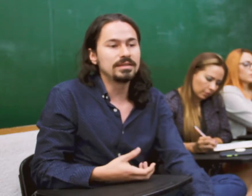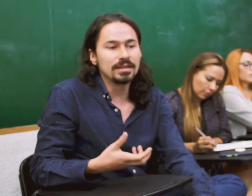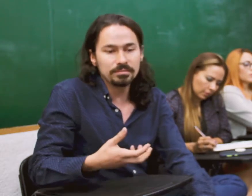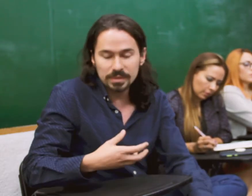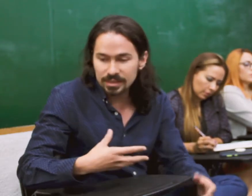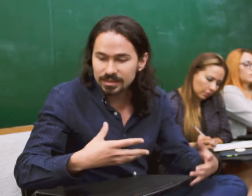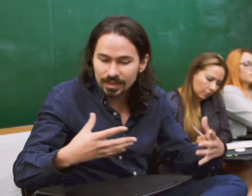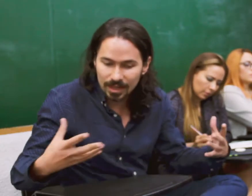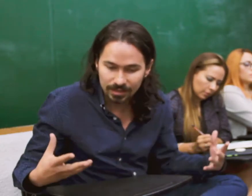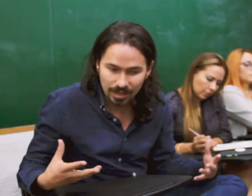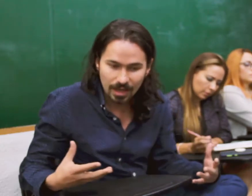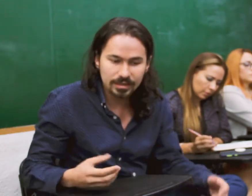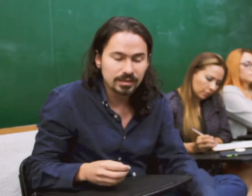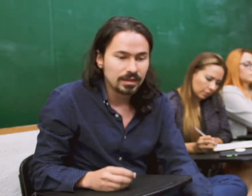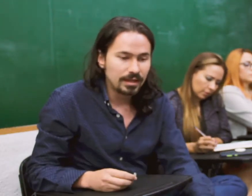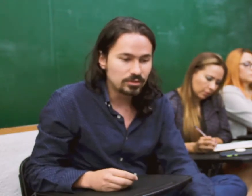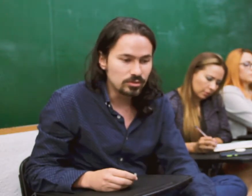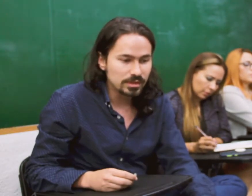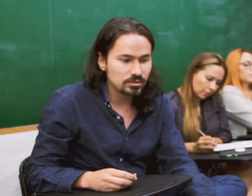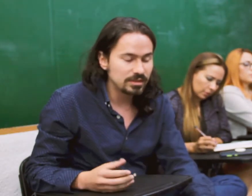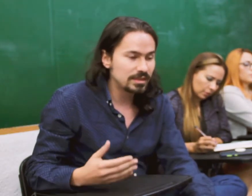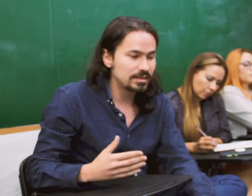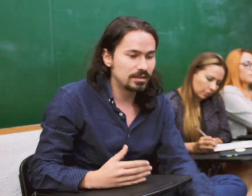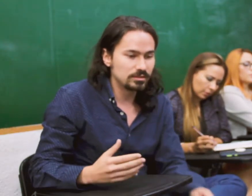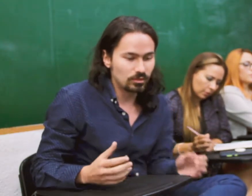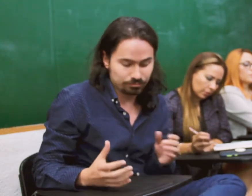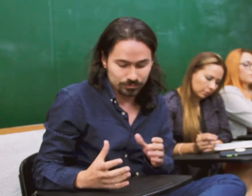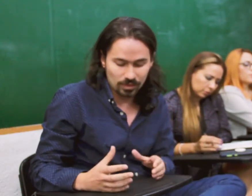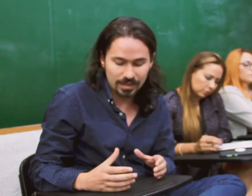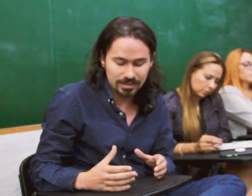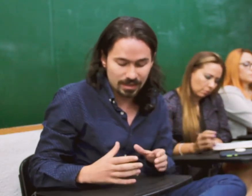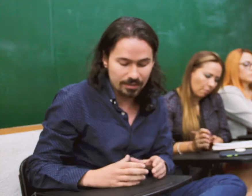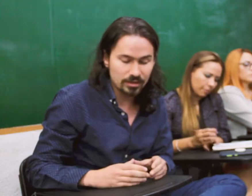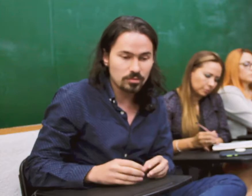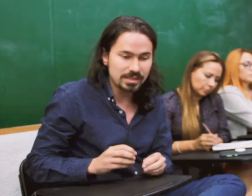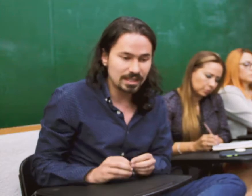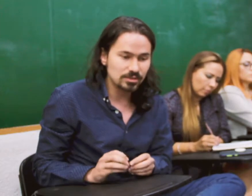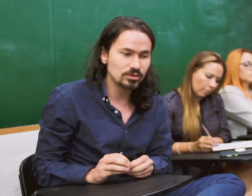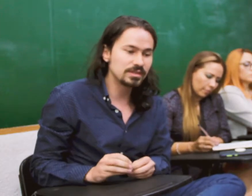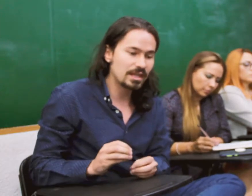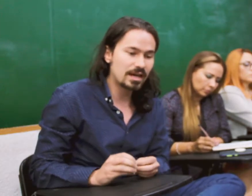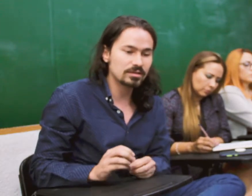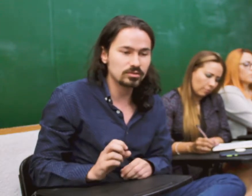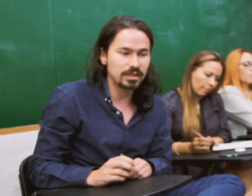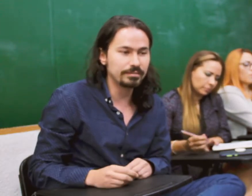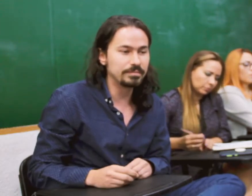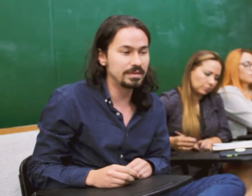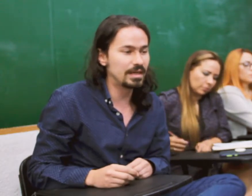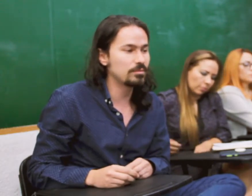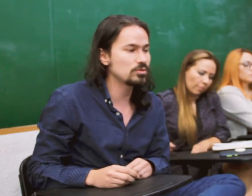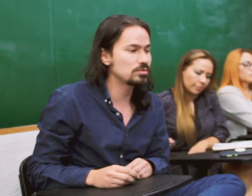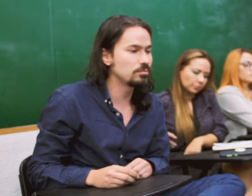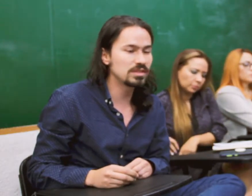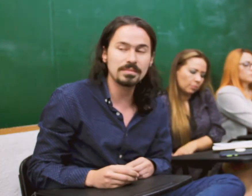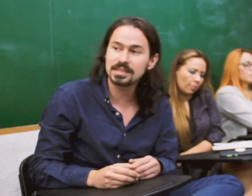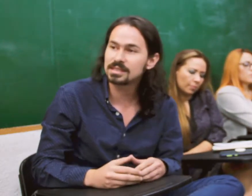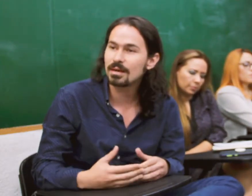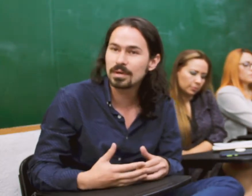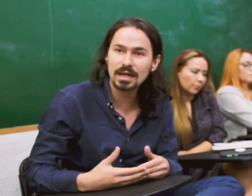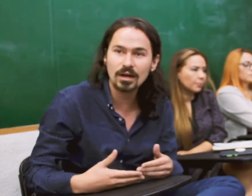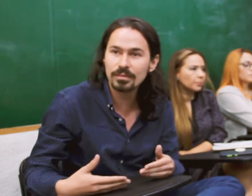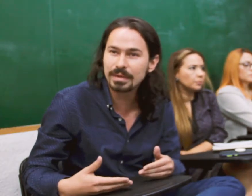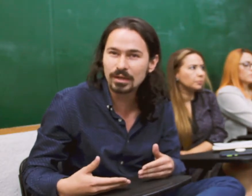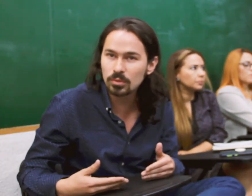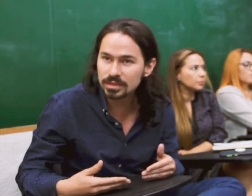de integralidad. Entonces no la quisiera ver como esa acción de dar donde, digamos, muchas veces